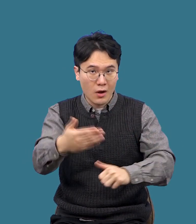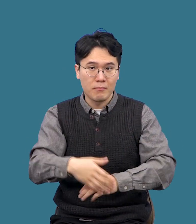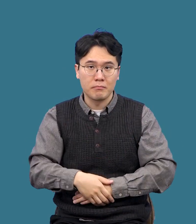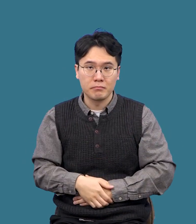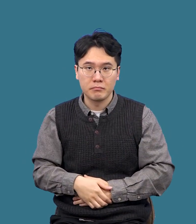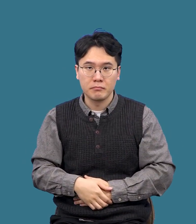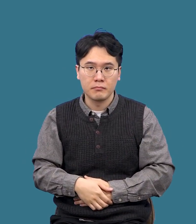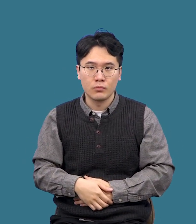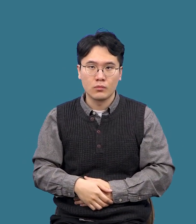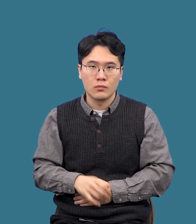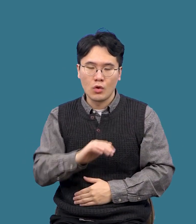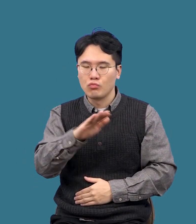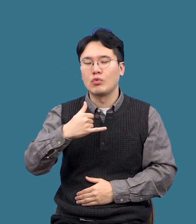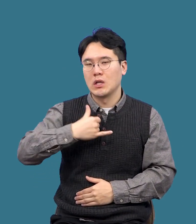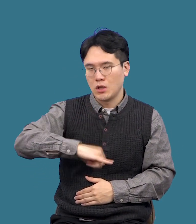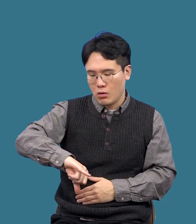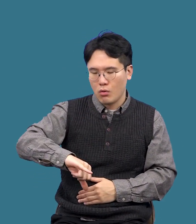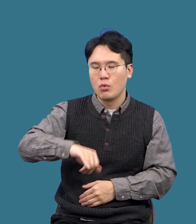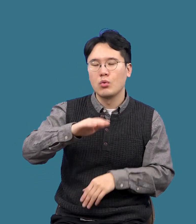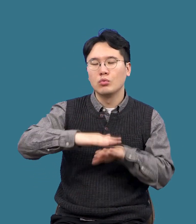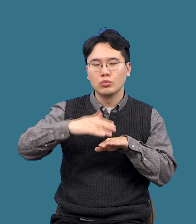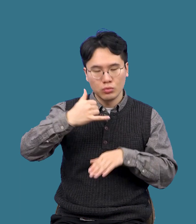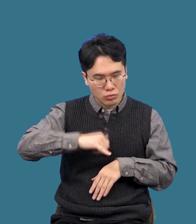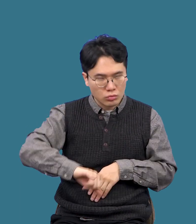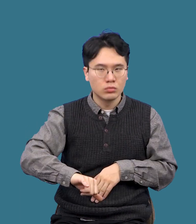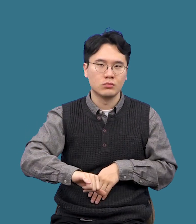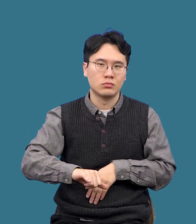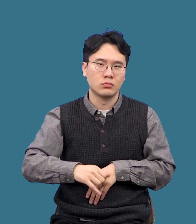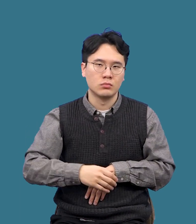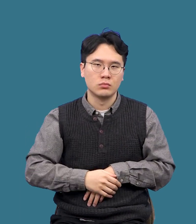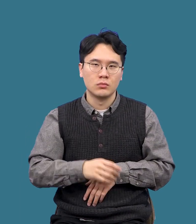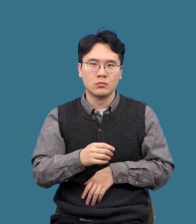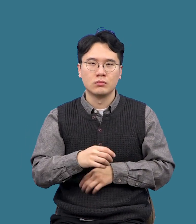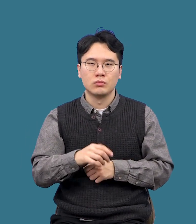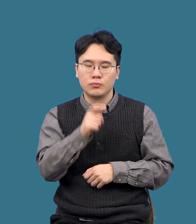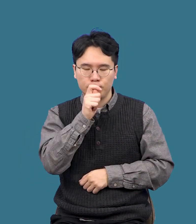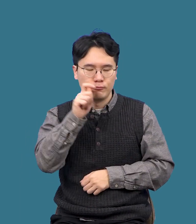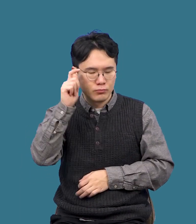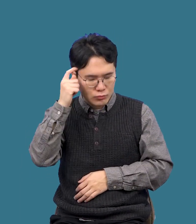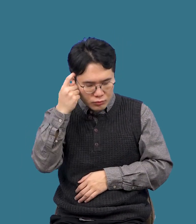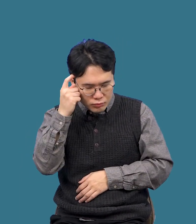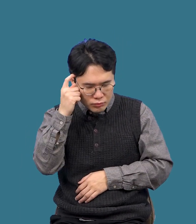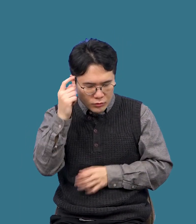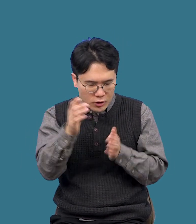우리는 우리의 자녀들, 우리의 손주들에게 큐티 가르치고 있습니까?